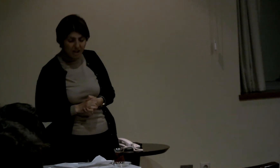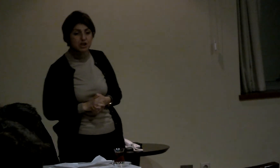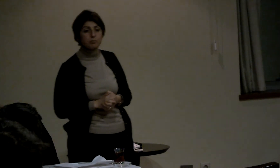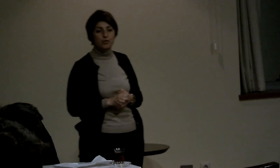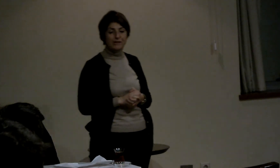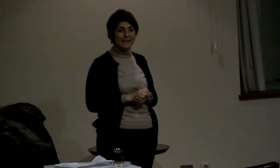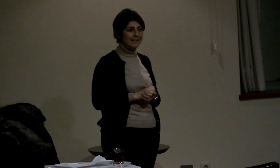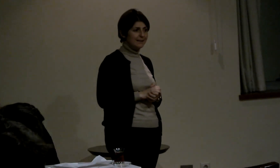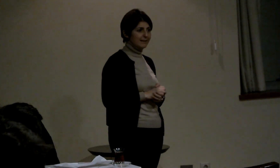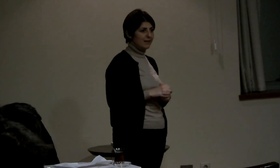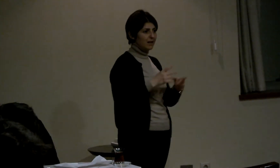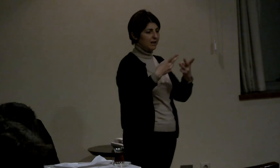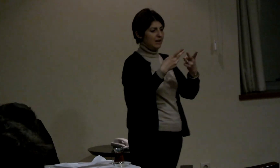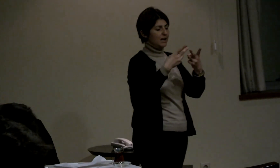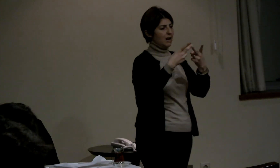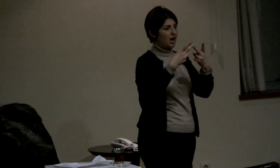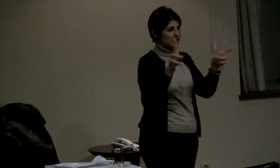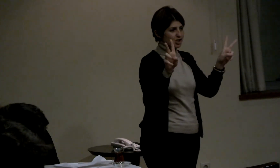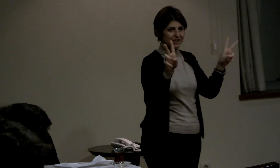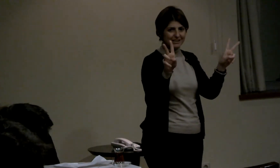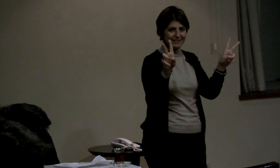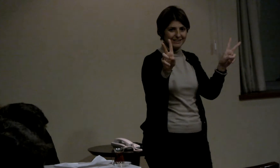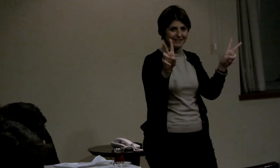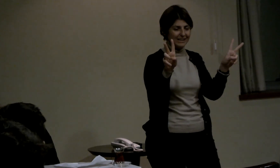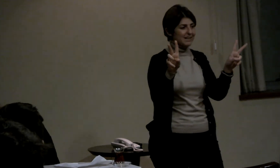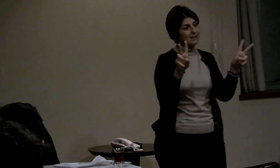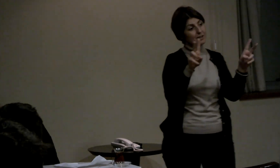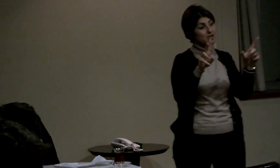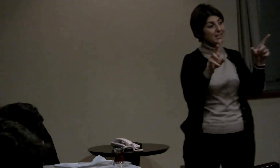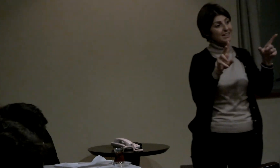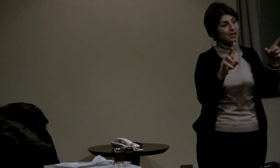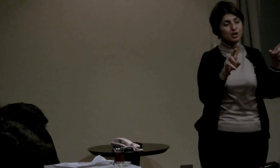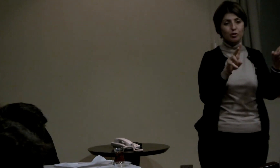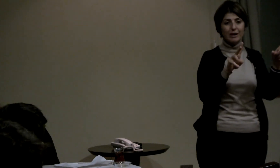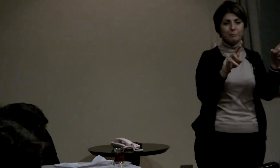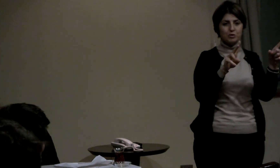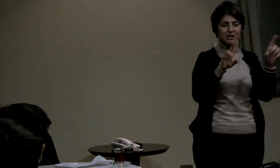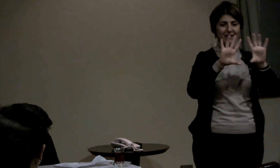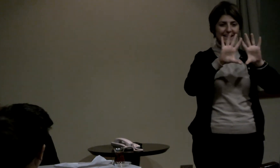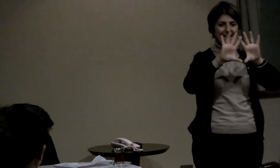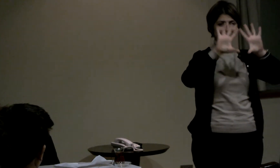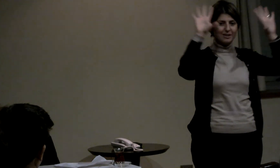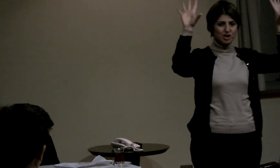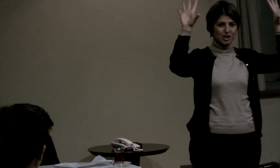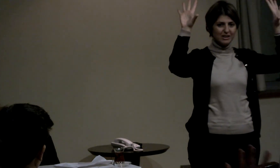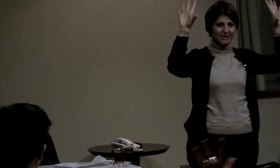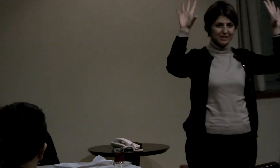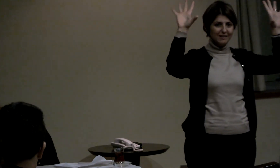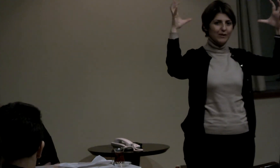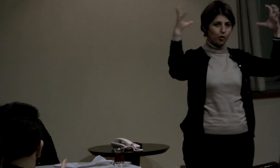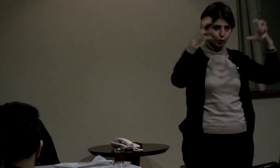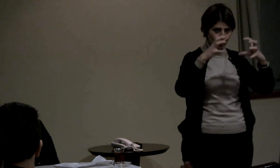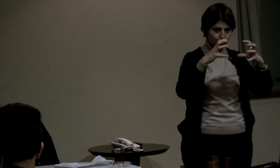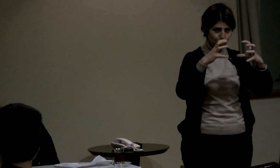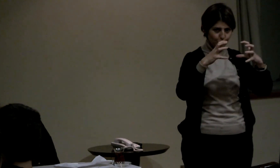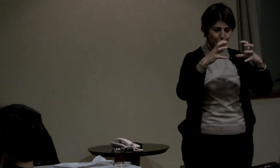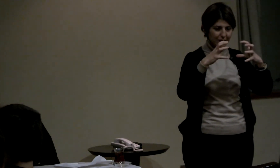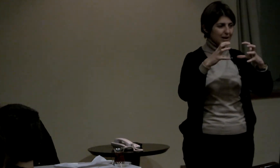Açık büfede açık şeydeki açığı öğrenmemiştik. Renklerde açık ve koyuydu.